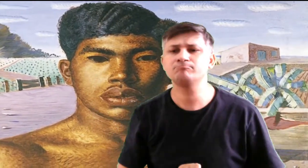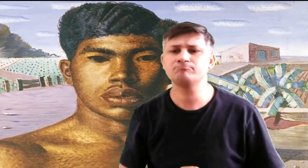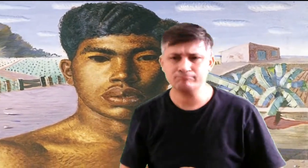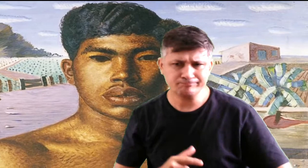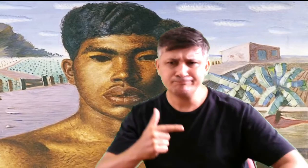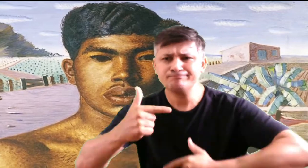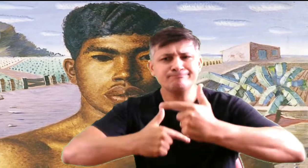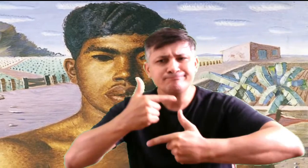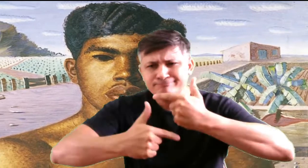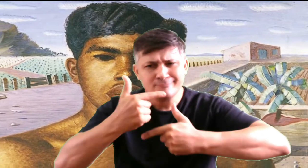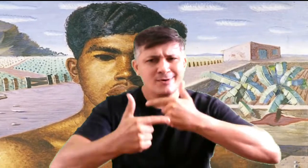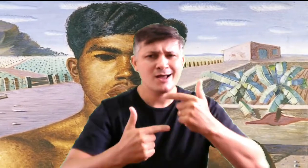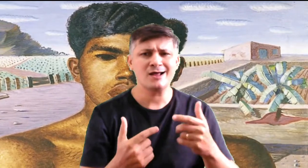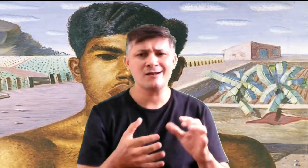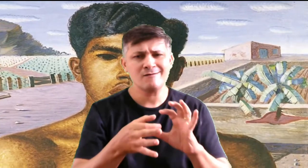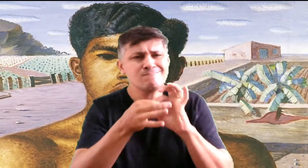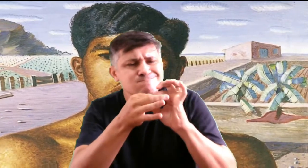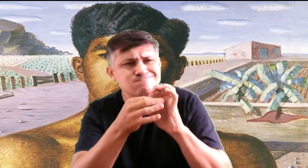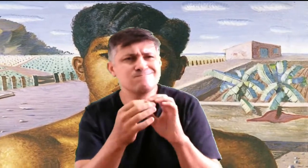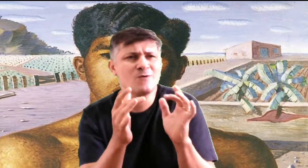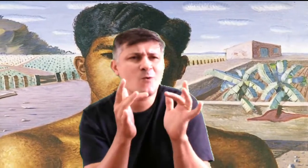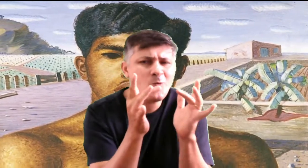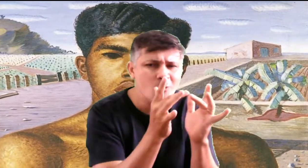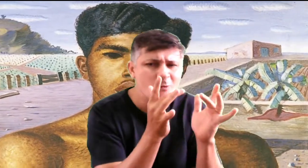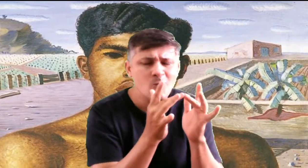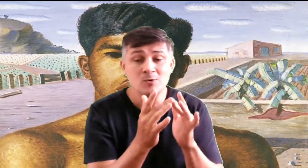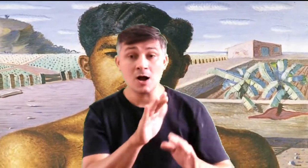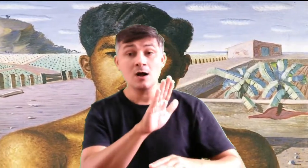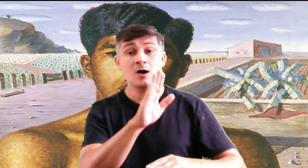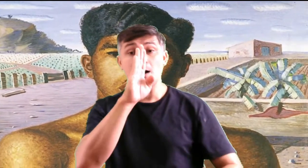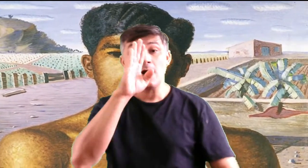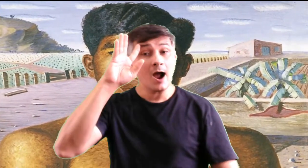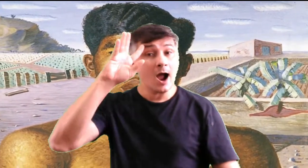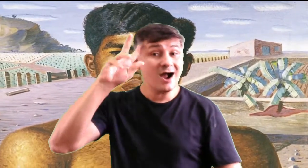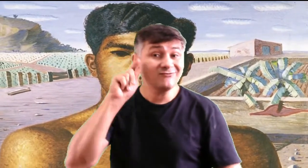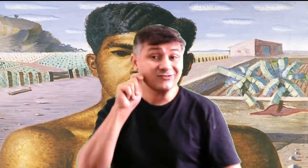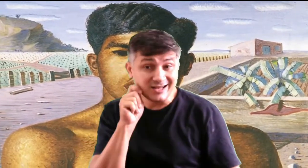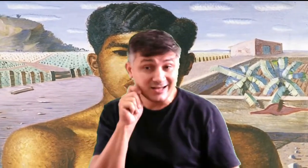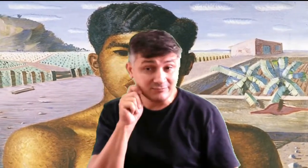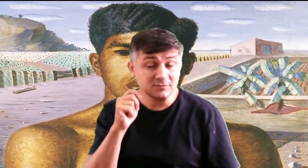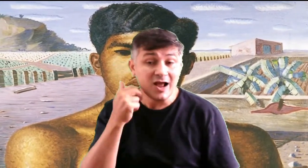outros povos, os africanos ajudaram a formar o nosso país e a nossa gente.